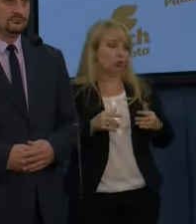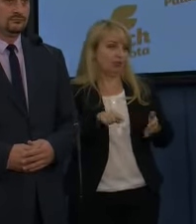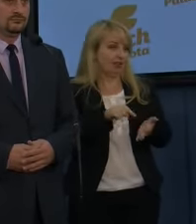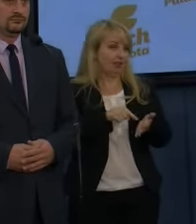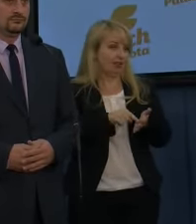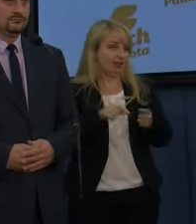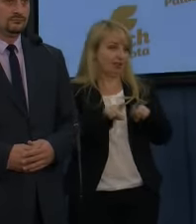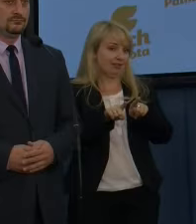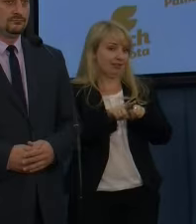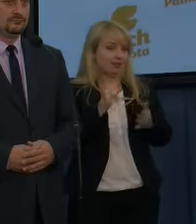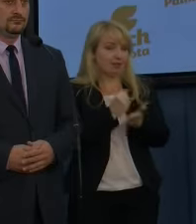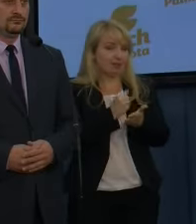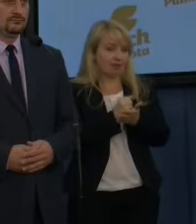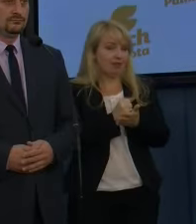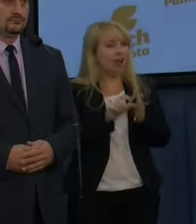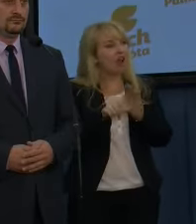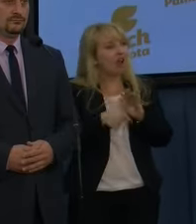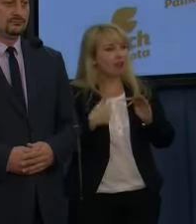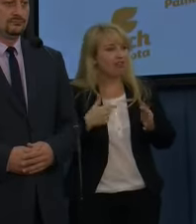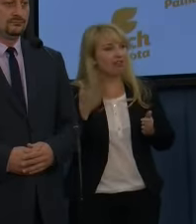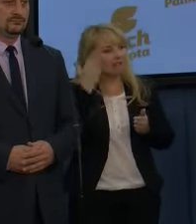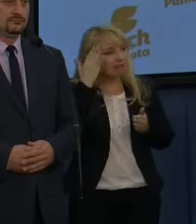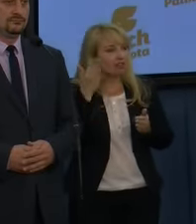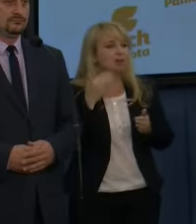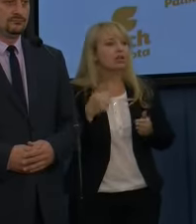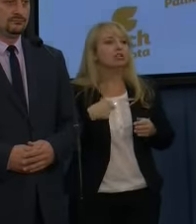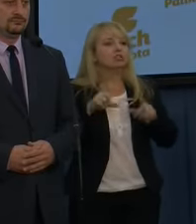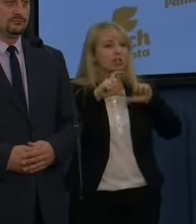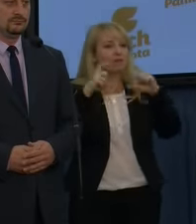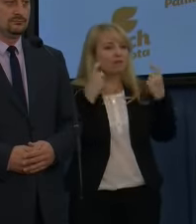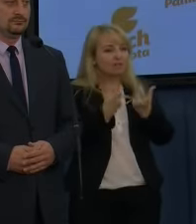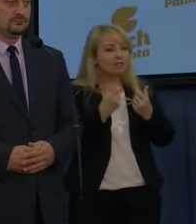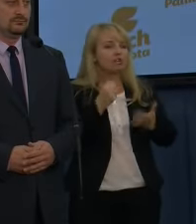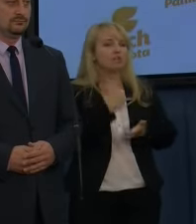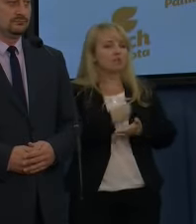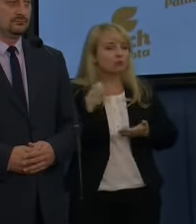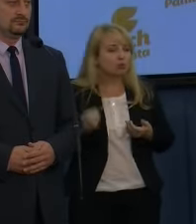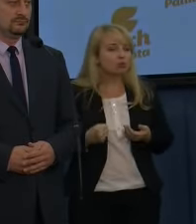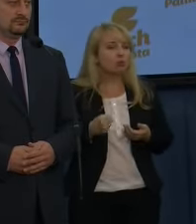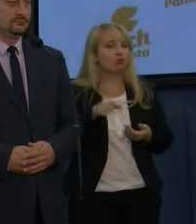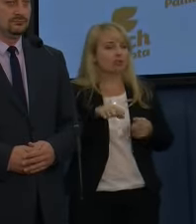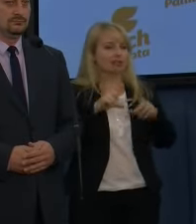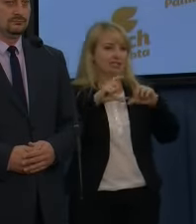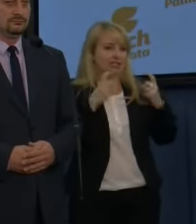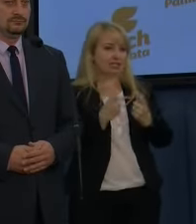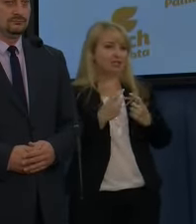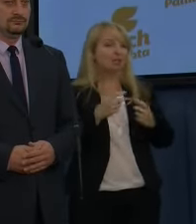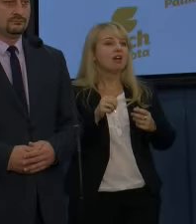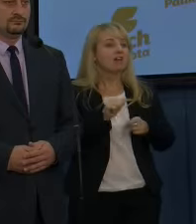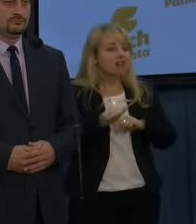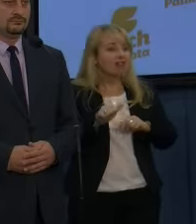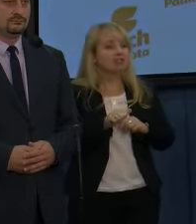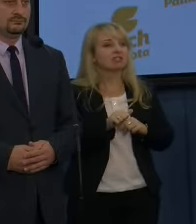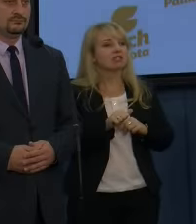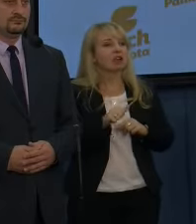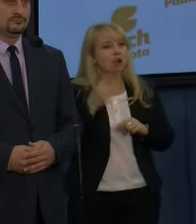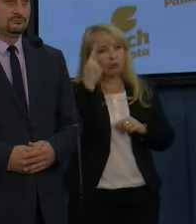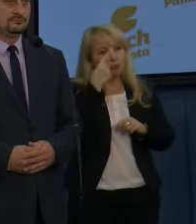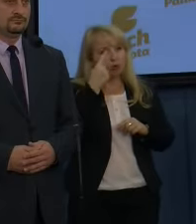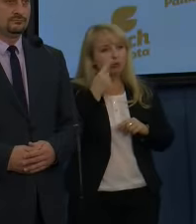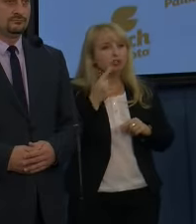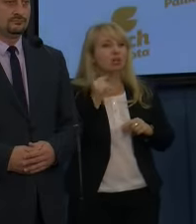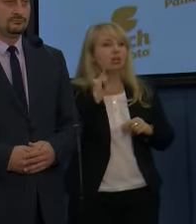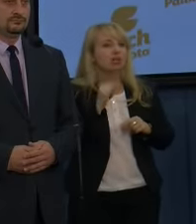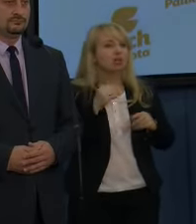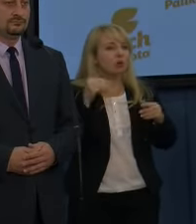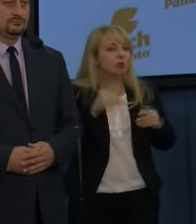ja chciałabym wierzyć, że parlamentarzyści i parlamentarzystki tego Sejmu są w stanie wznieść się ponad swoje